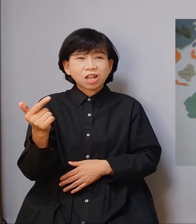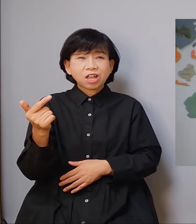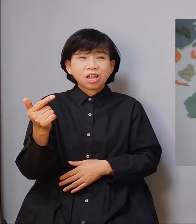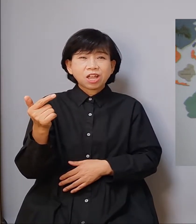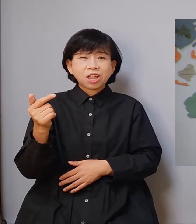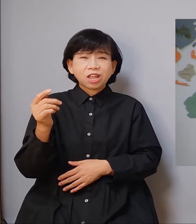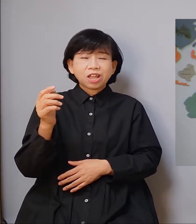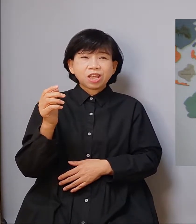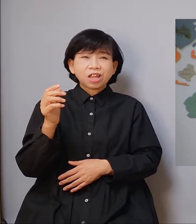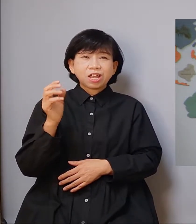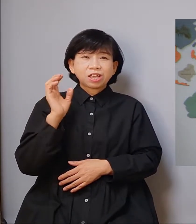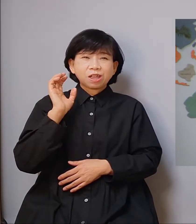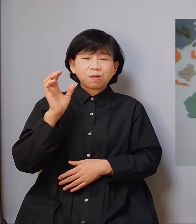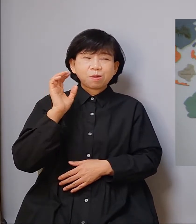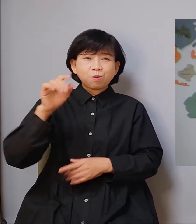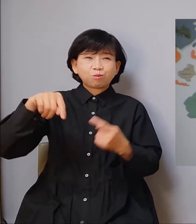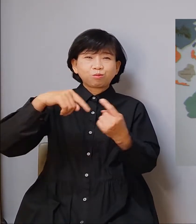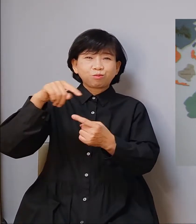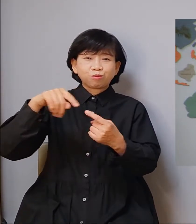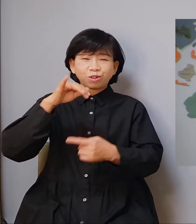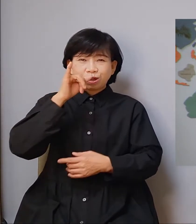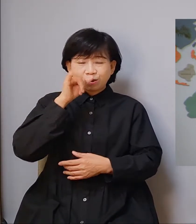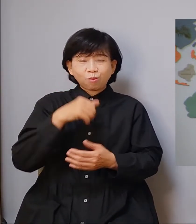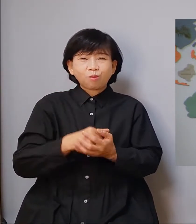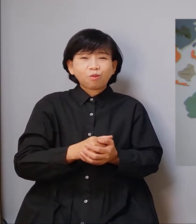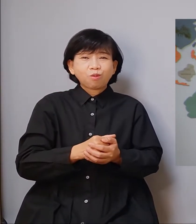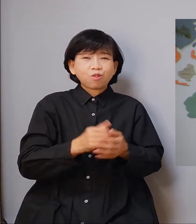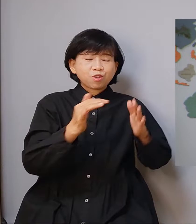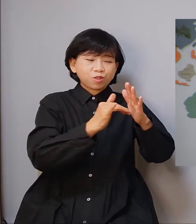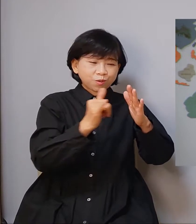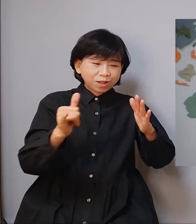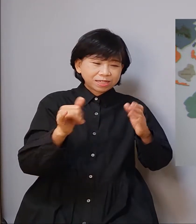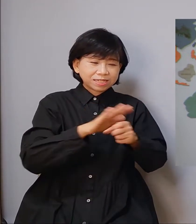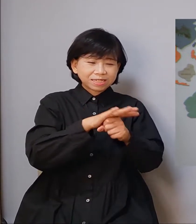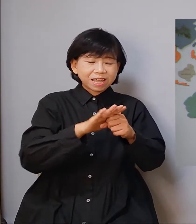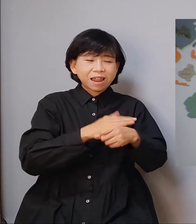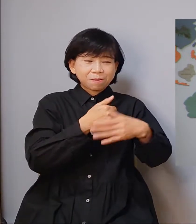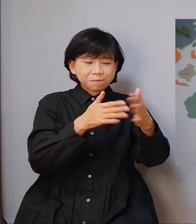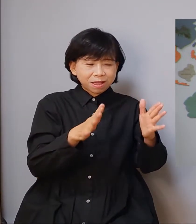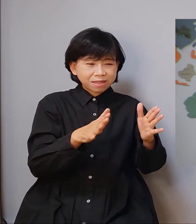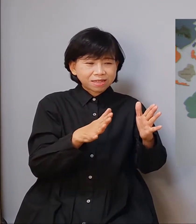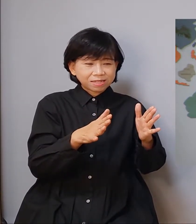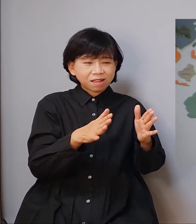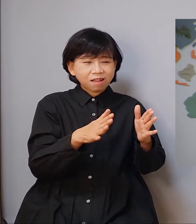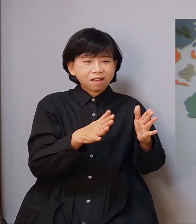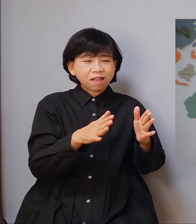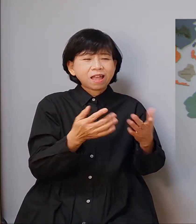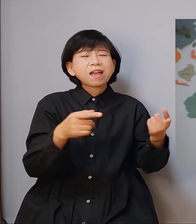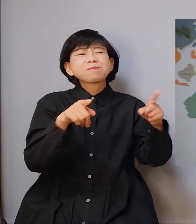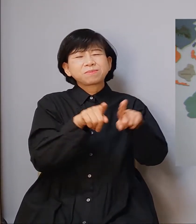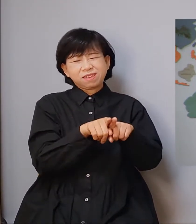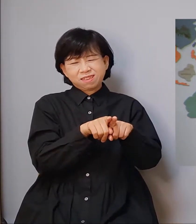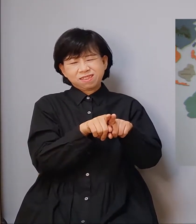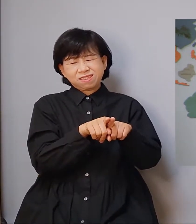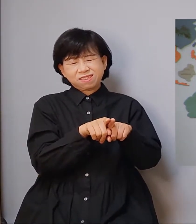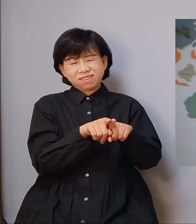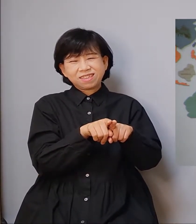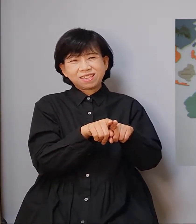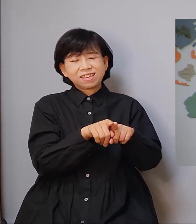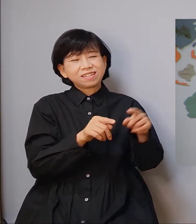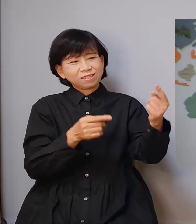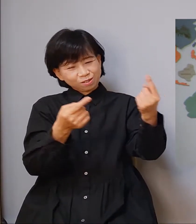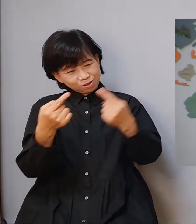되고 나머지 날에는 이제 가족들이 사랑방에서 또 우리 같이 이렇게 서로 챙겨서 오시더라고요. 또 많이들